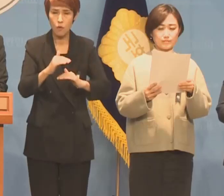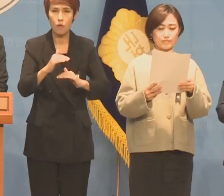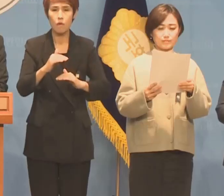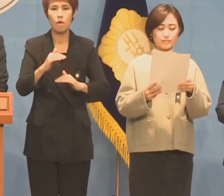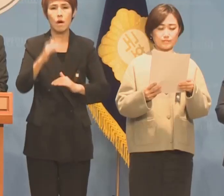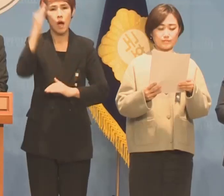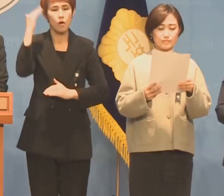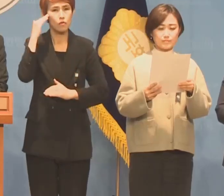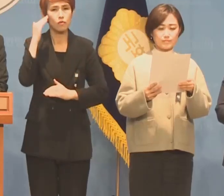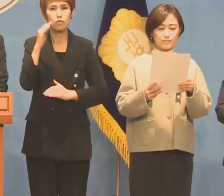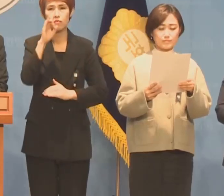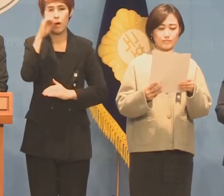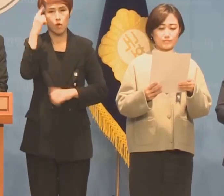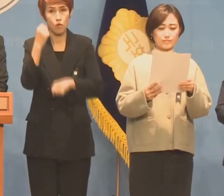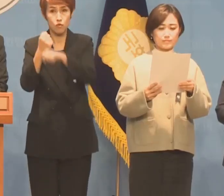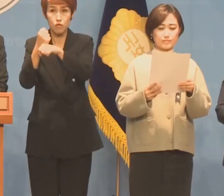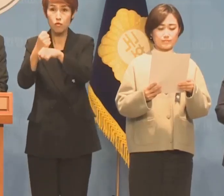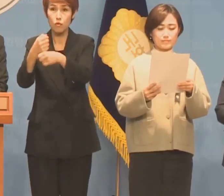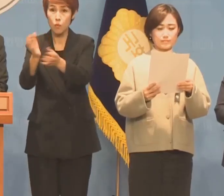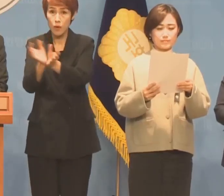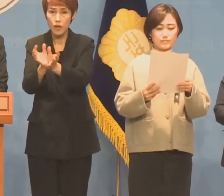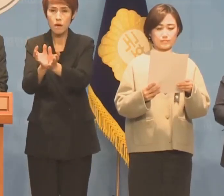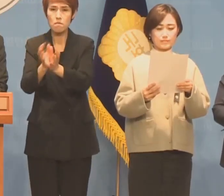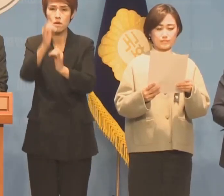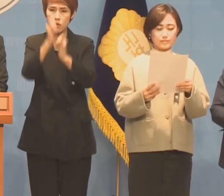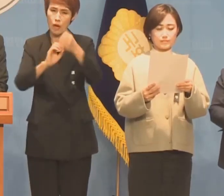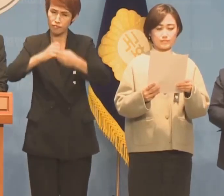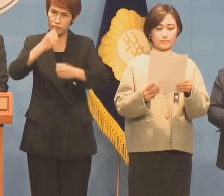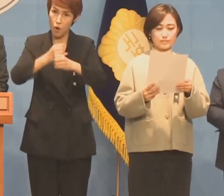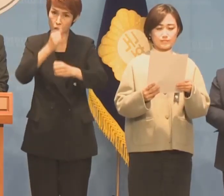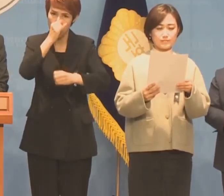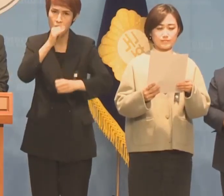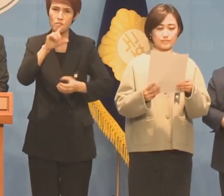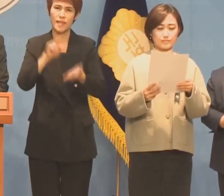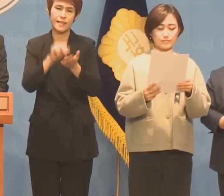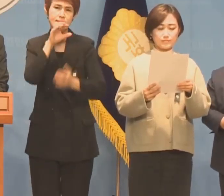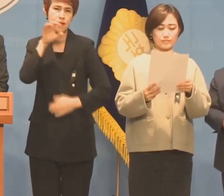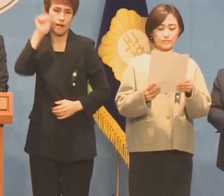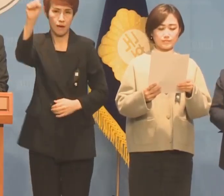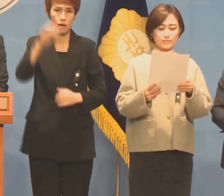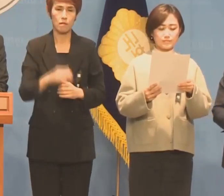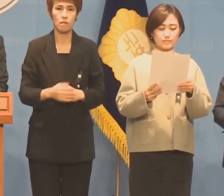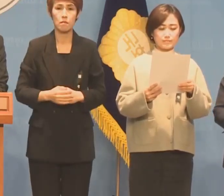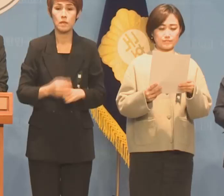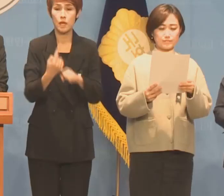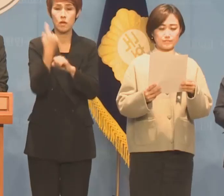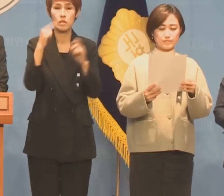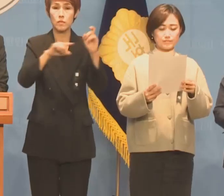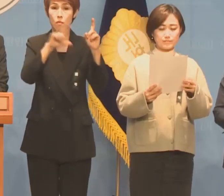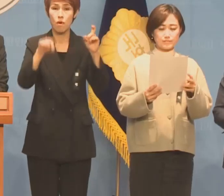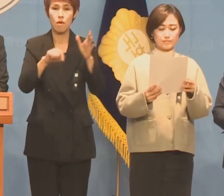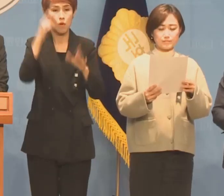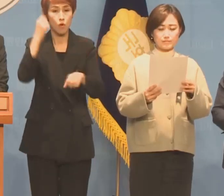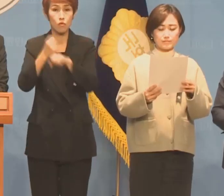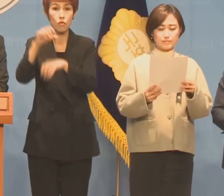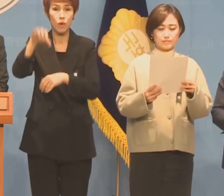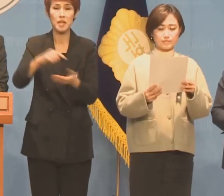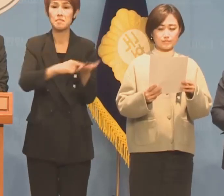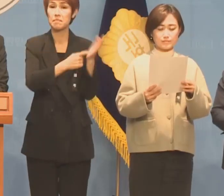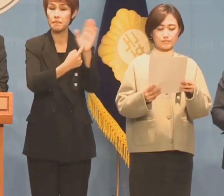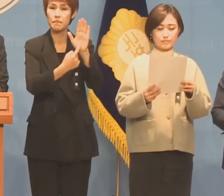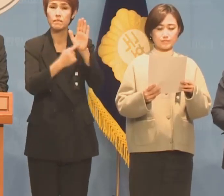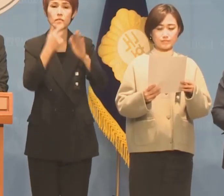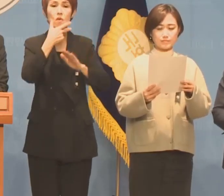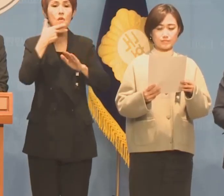한국학중앙연구원의 역사 왜곡을 강력히 규탄한다. 지난해 11월 한국학중앙연구원이 발간한